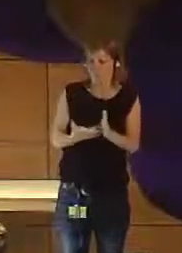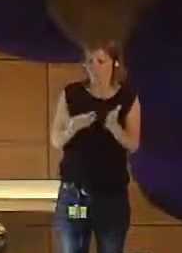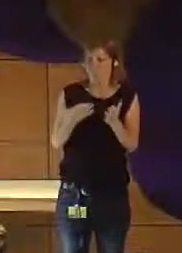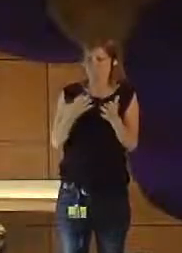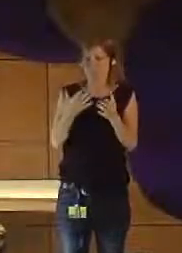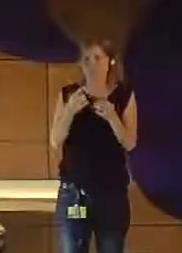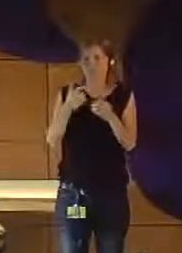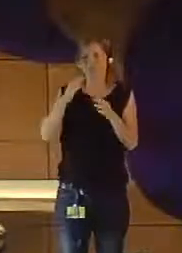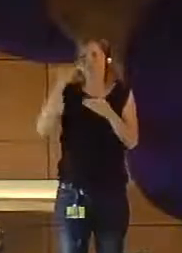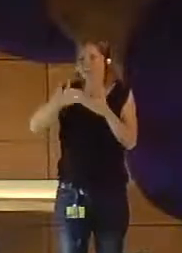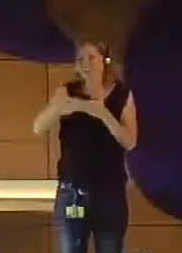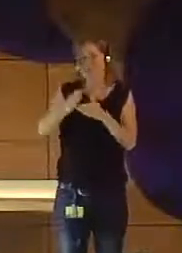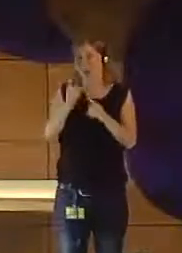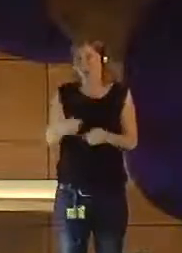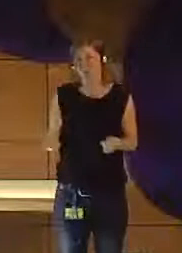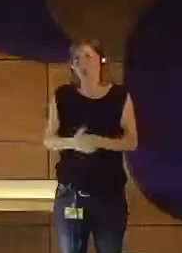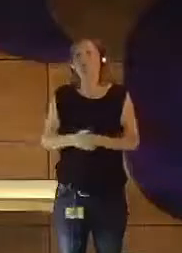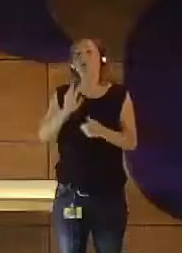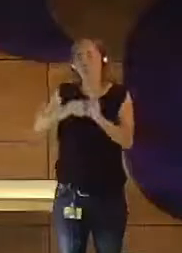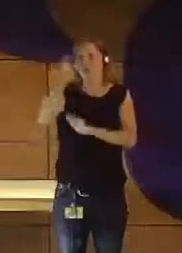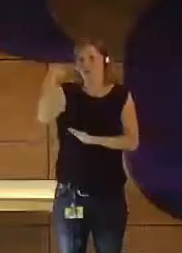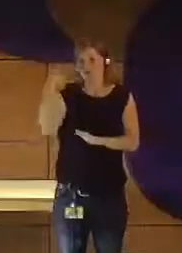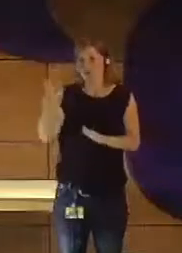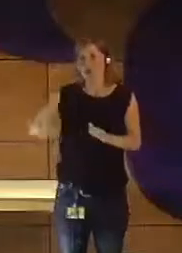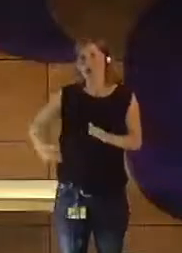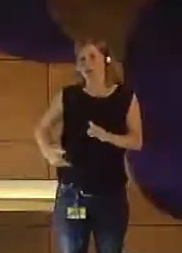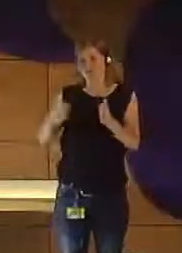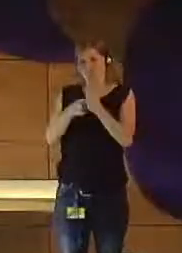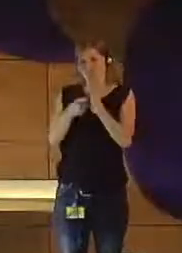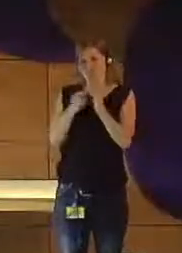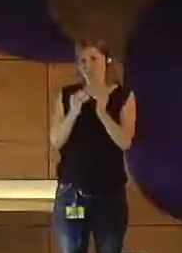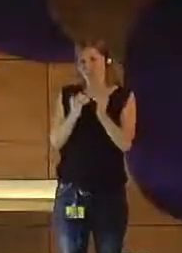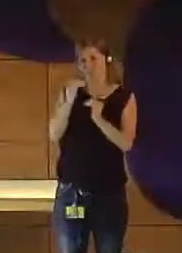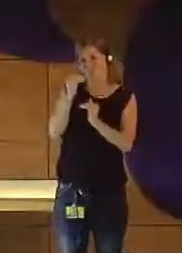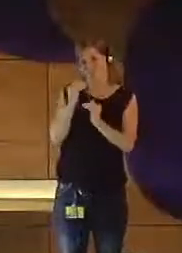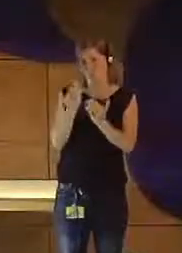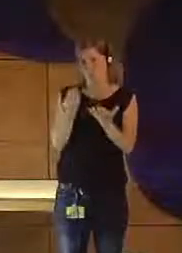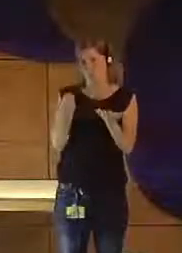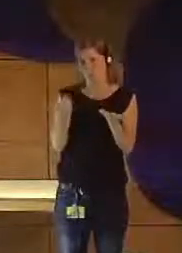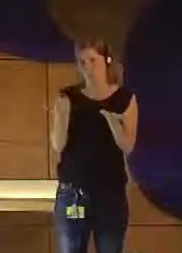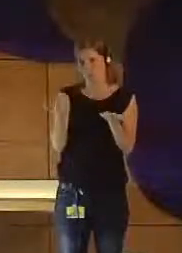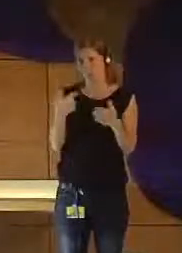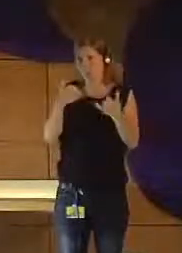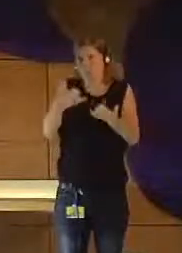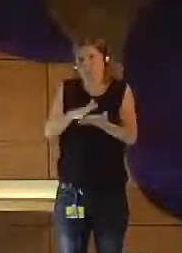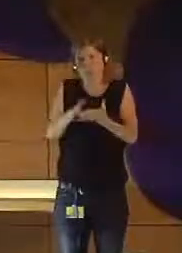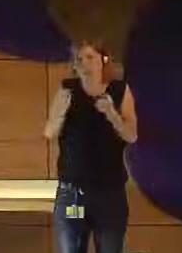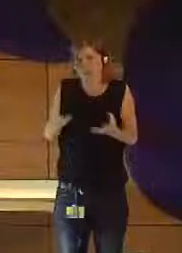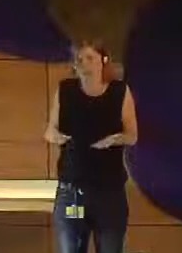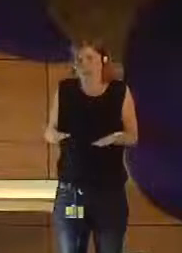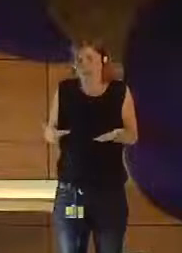eigentlich. Und beim letzten Mal waren die Leberwerte leicht erhöht, was wir bis jetzt noch nie hatten